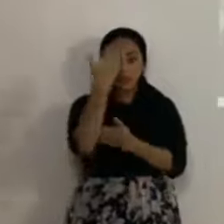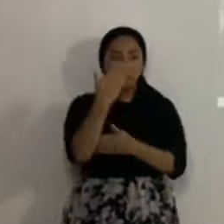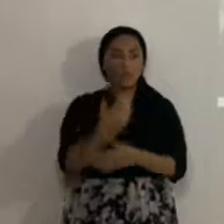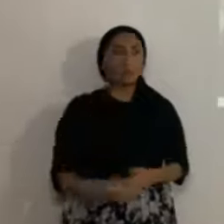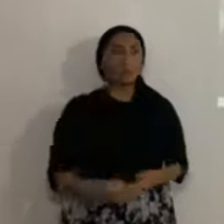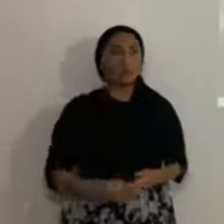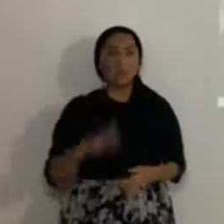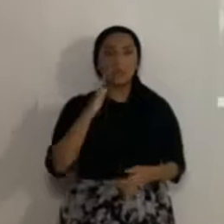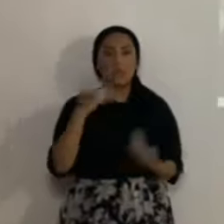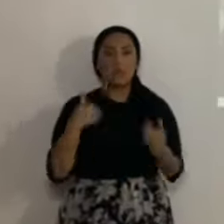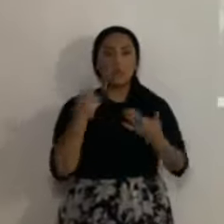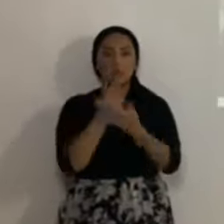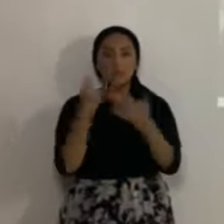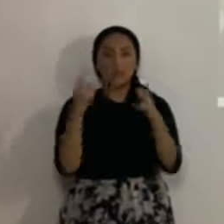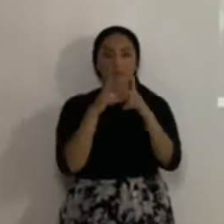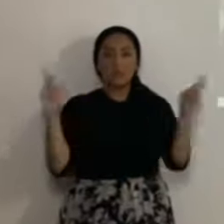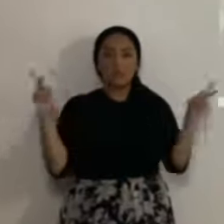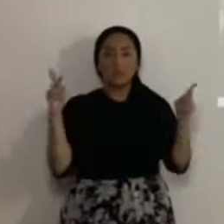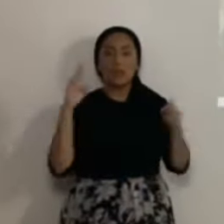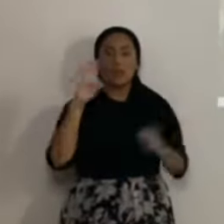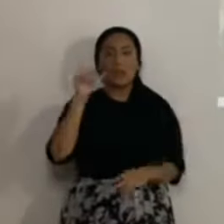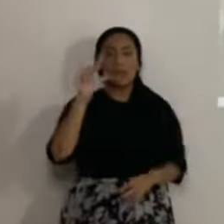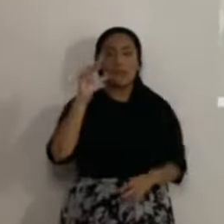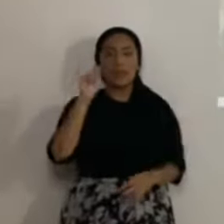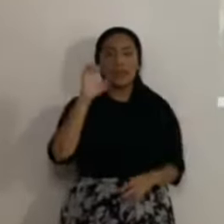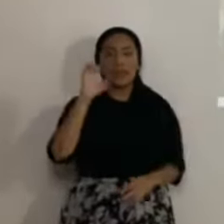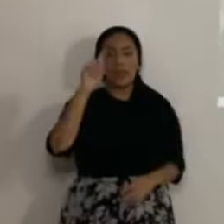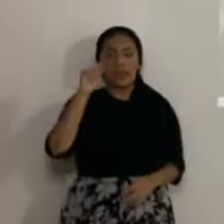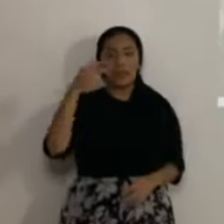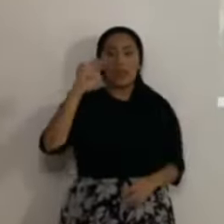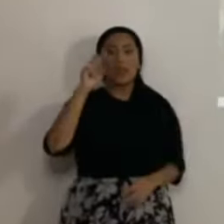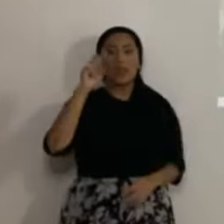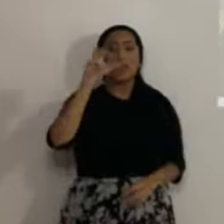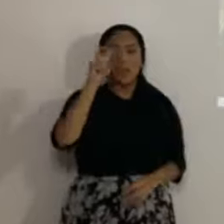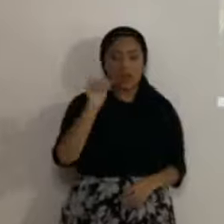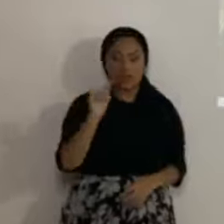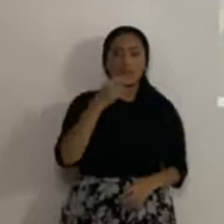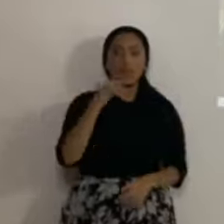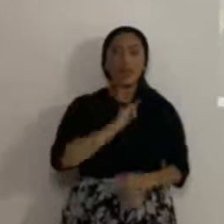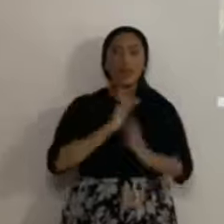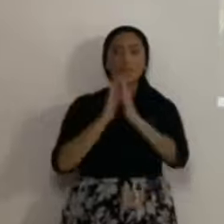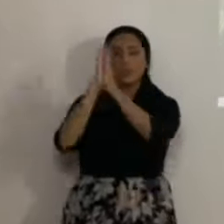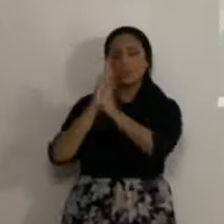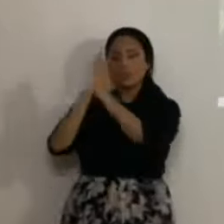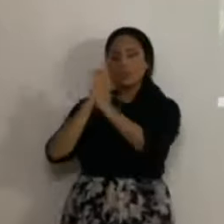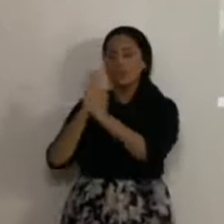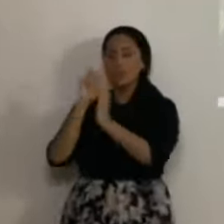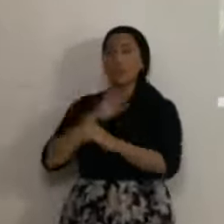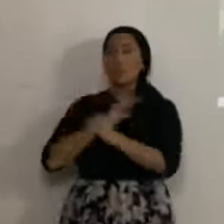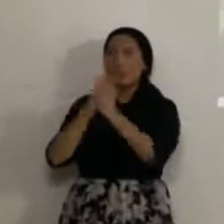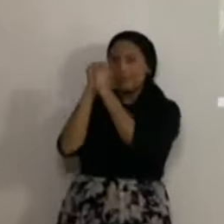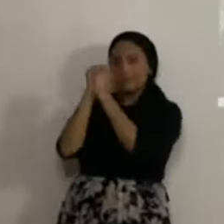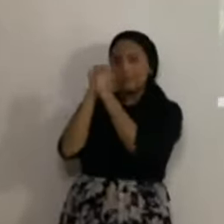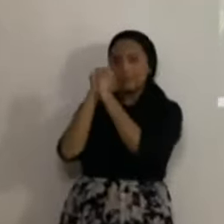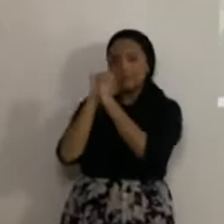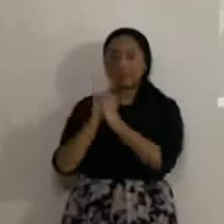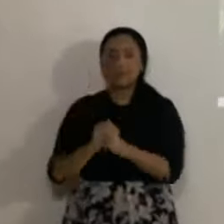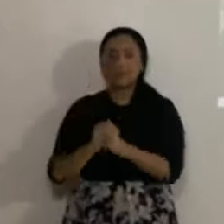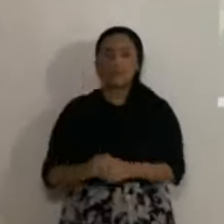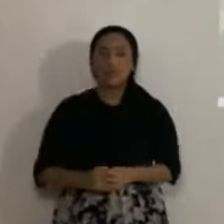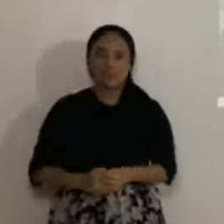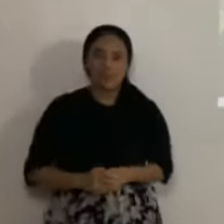va a ser la Parashah Bat Ethanam, que quiere decir Y supliqué o Yo supliqué, pero más bien se